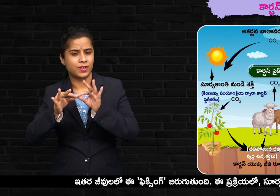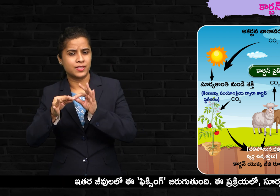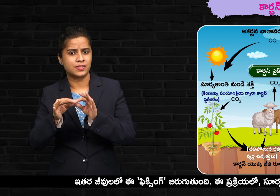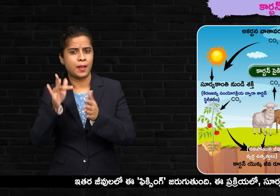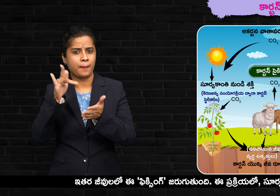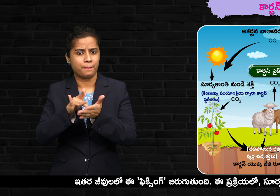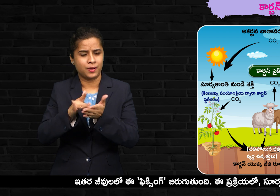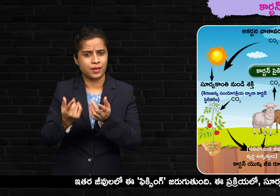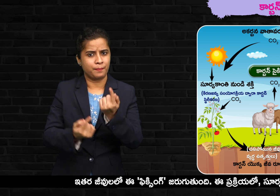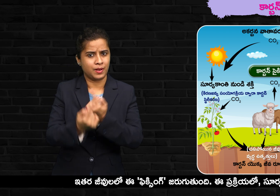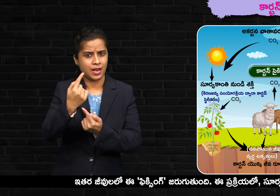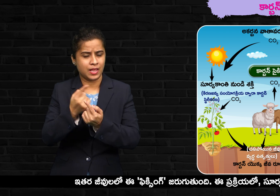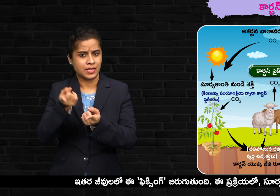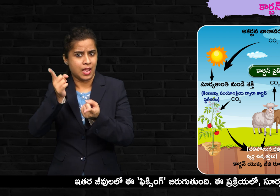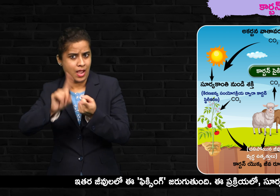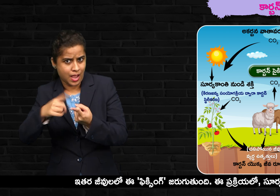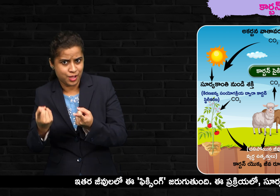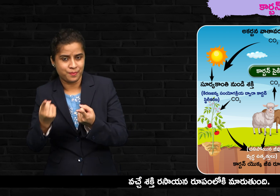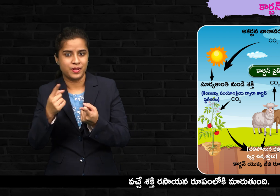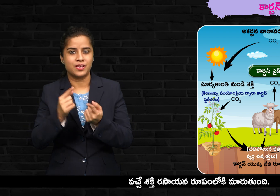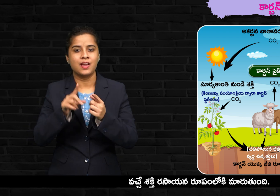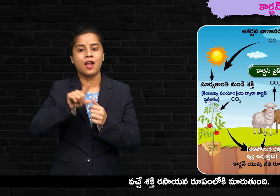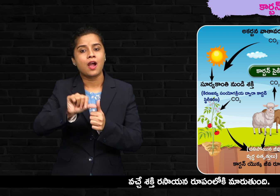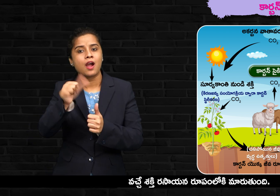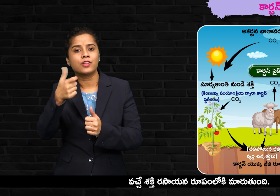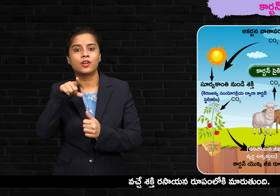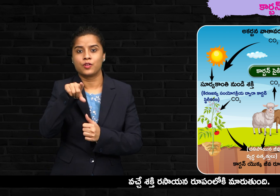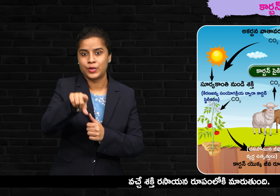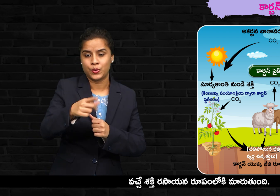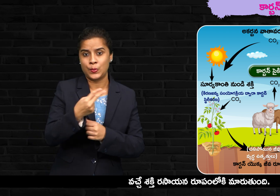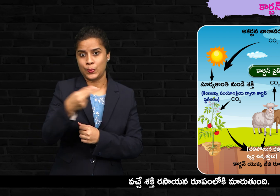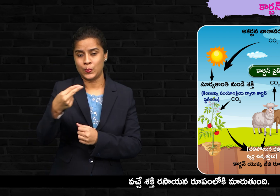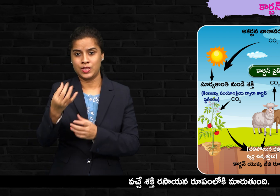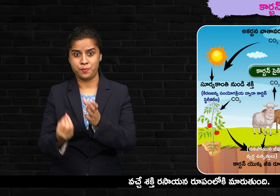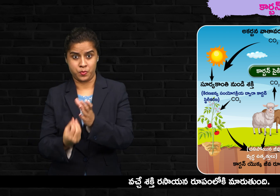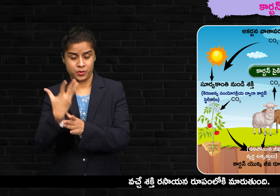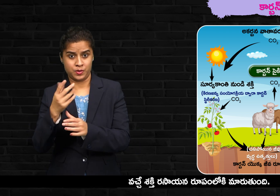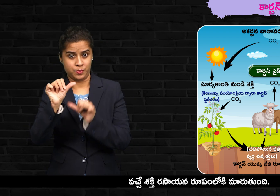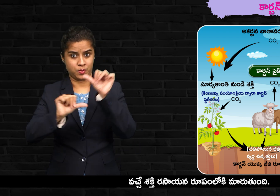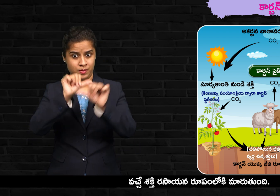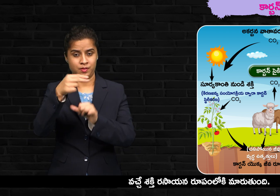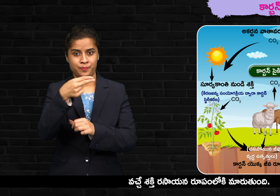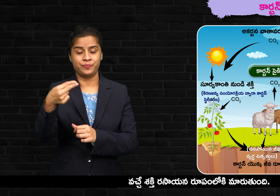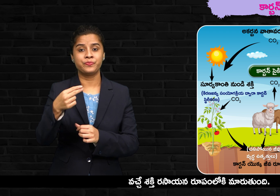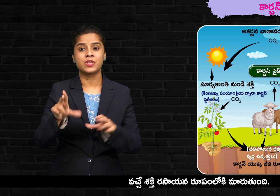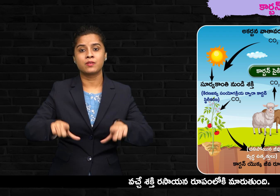ఈ ఫెన్సింగ్ జరుగుతుంది. ఈ ప్రక్రియలో సూర్యకాంతి నుండి వచ్చే శక్తి రసాయన